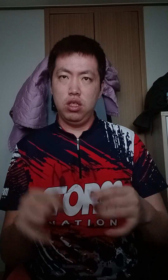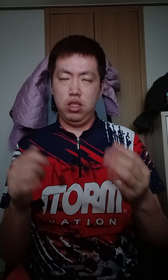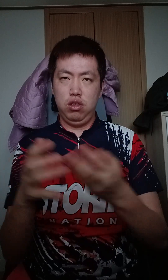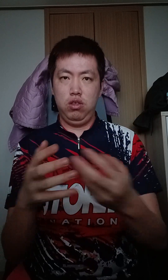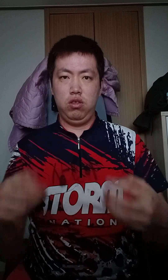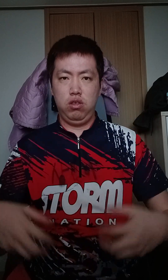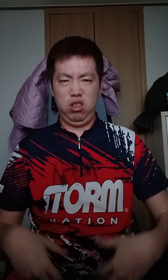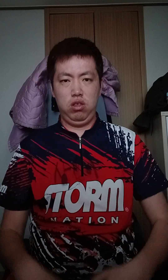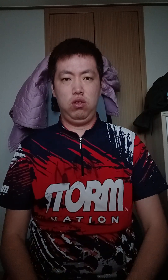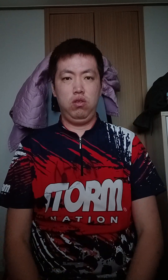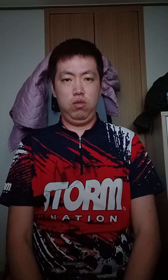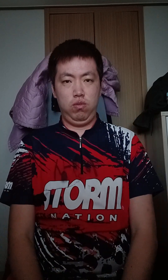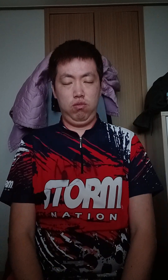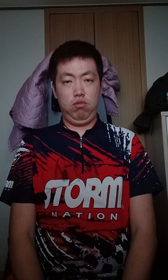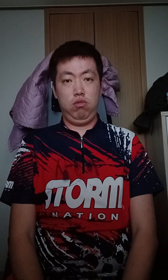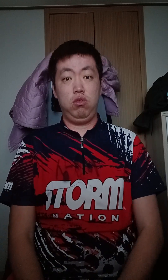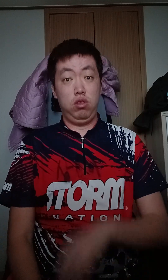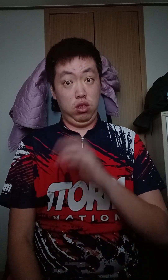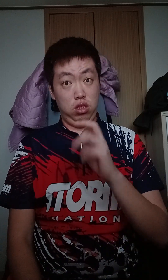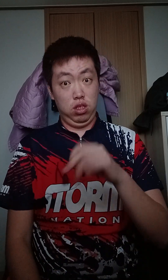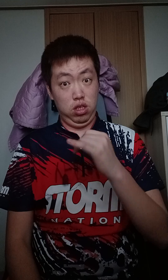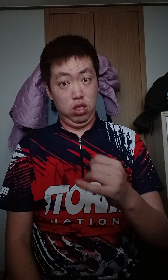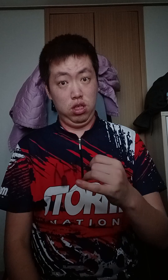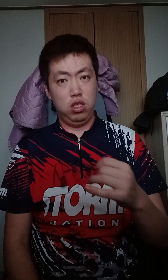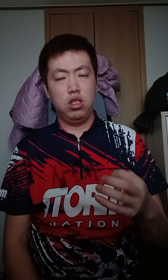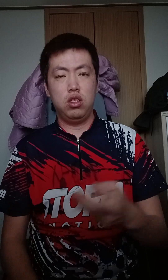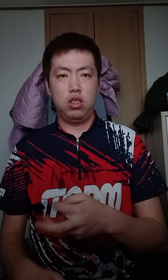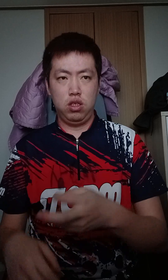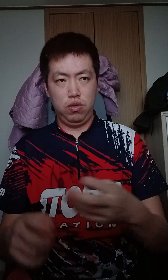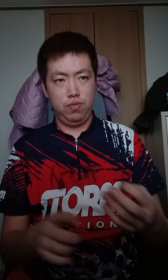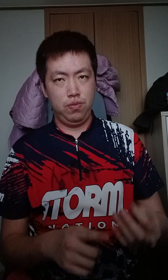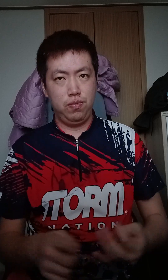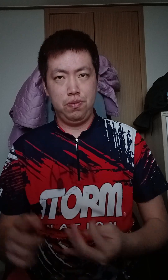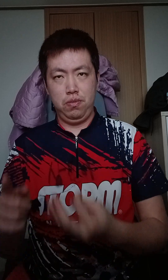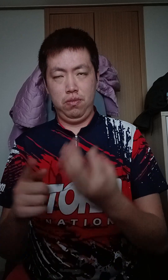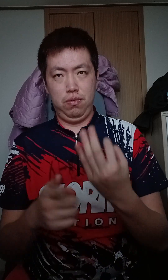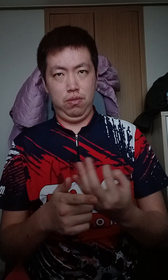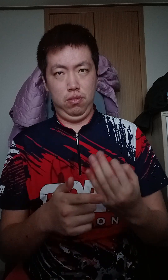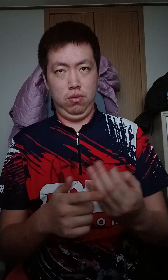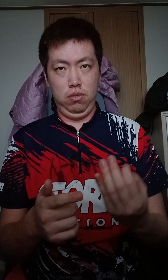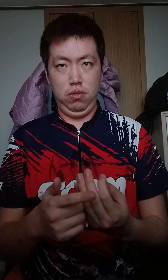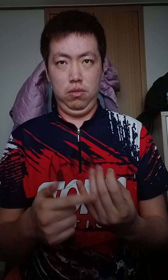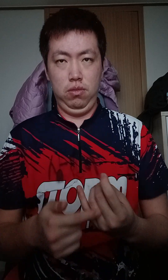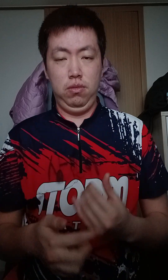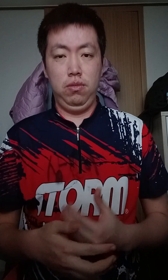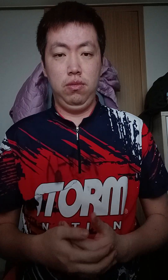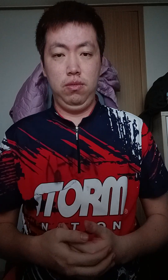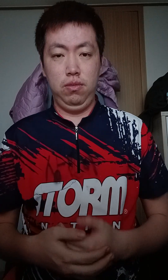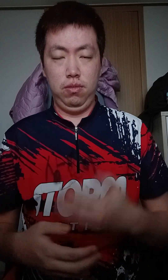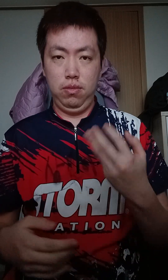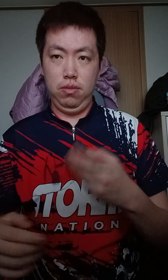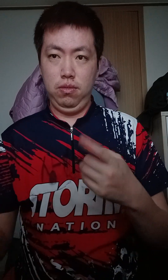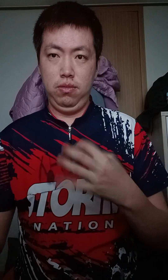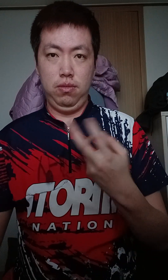제기합니다. 행정이 그동안 자기들의 의무와 책임을 다하지 못했다라는 것에 대해서